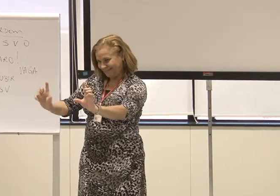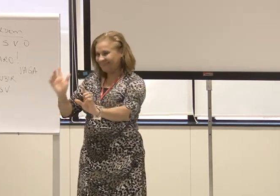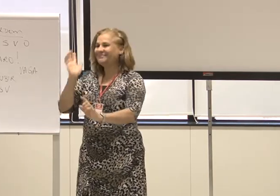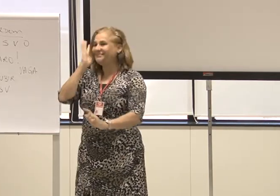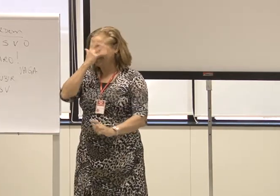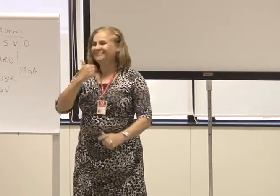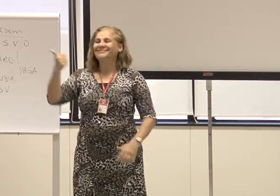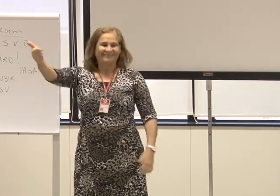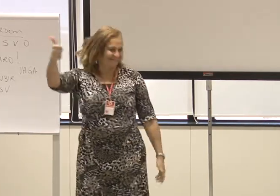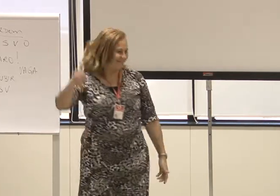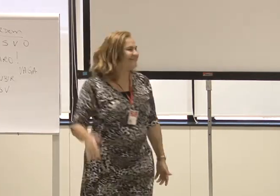Porta-retrato.